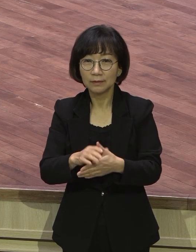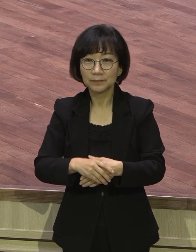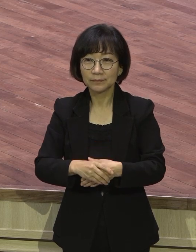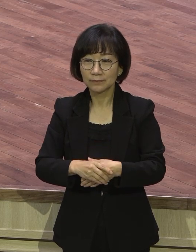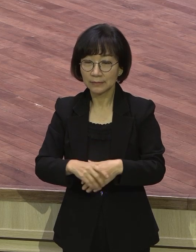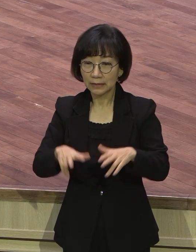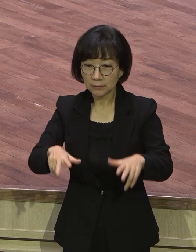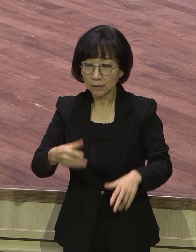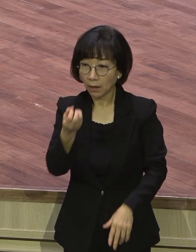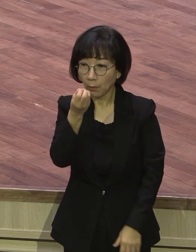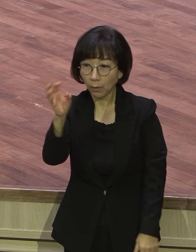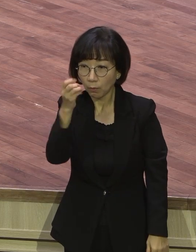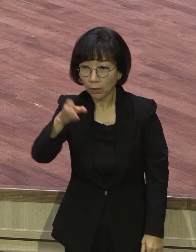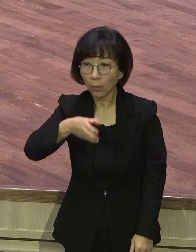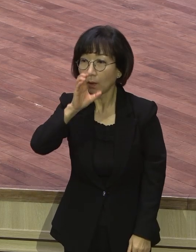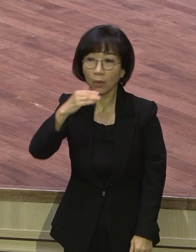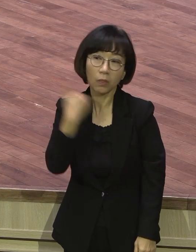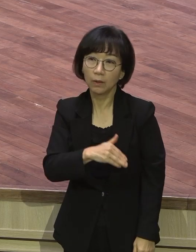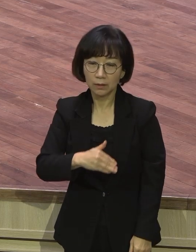이제는 맥주 한 잔도 못 마십니다.